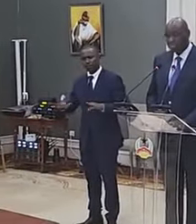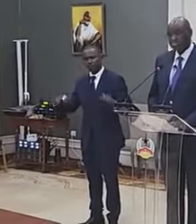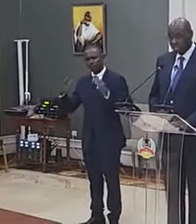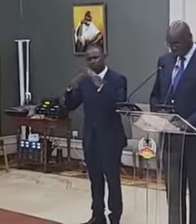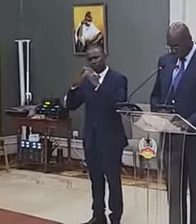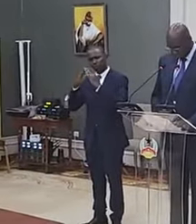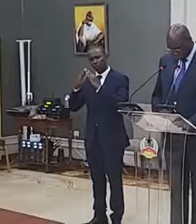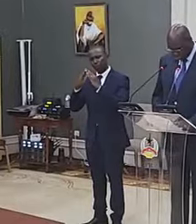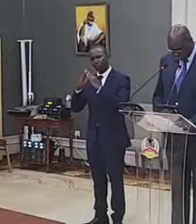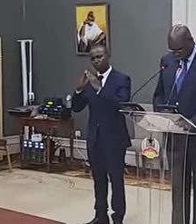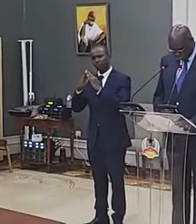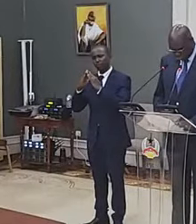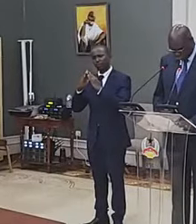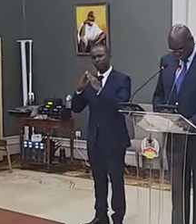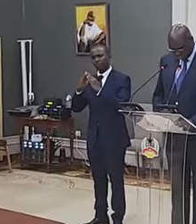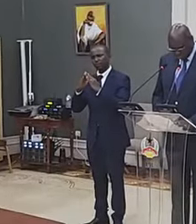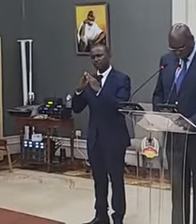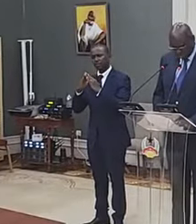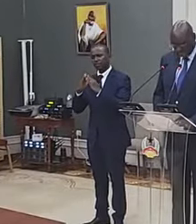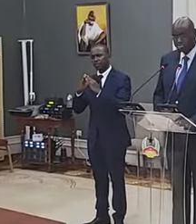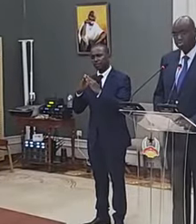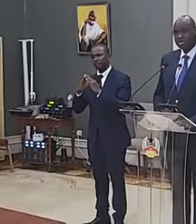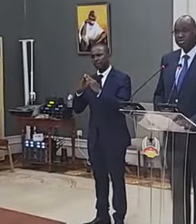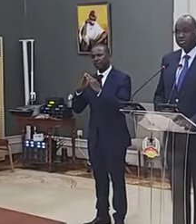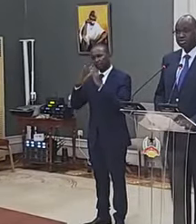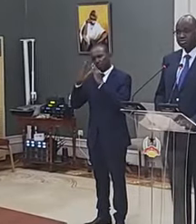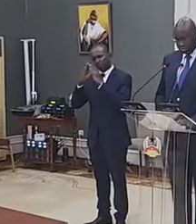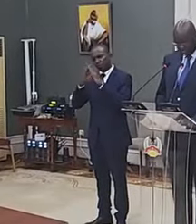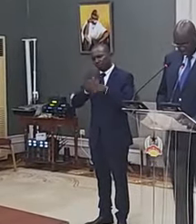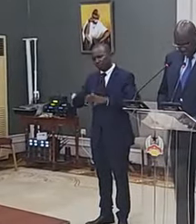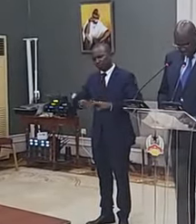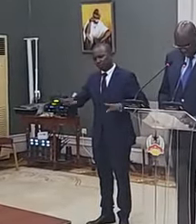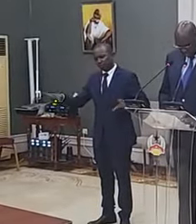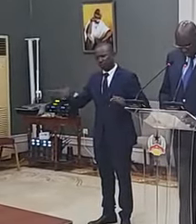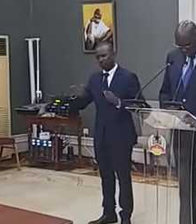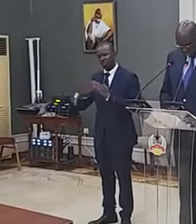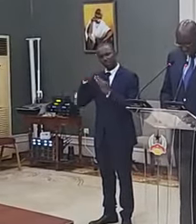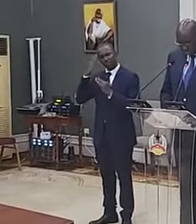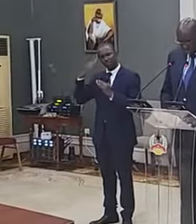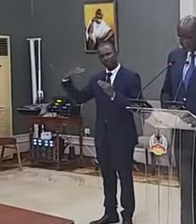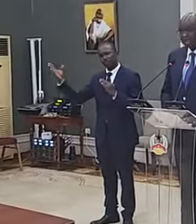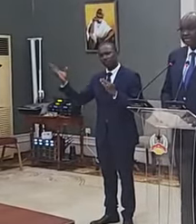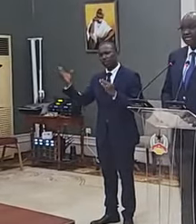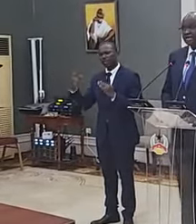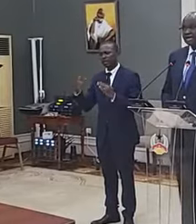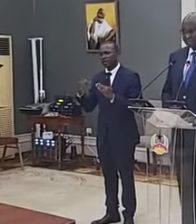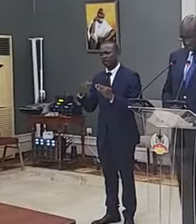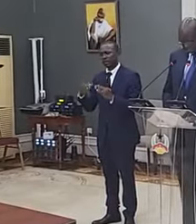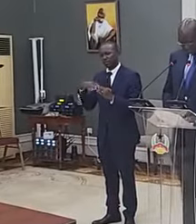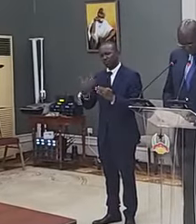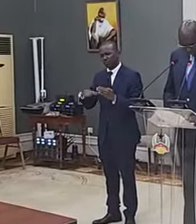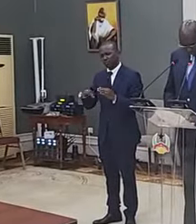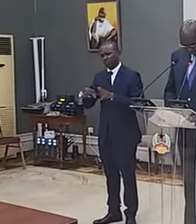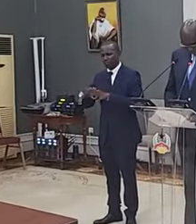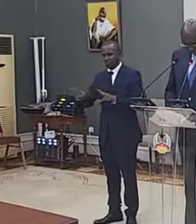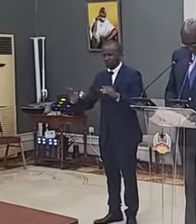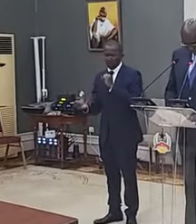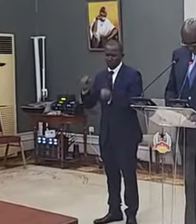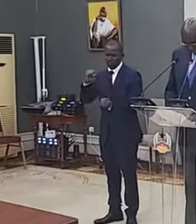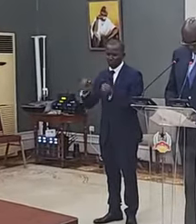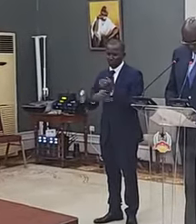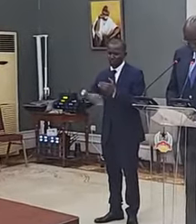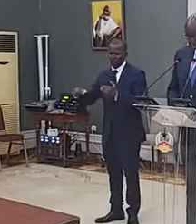infraestruturas para o benefício das populações que vivem ao longo da primeira estrada, ao longo dessa